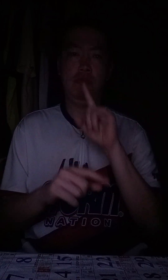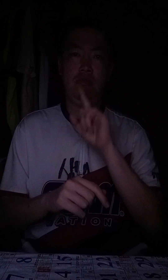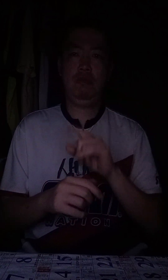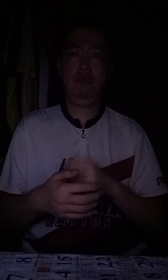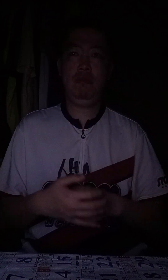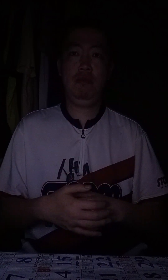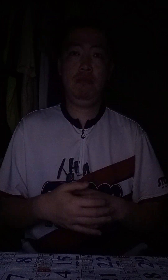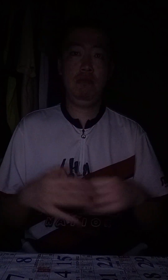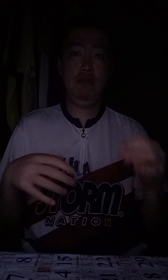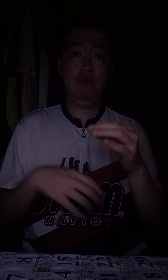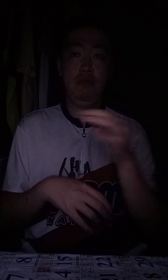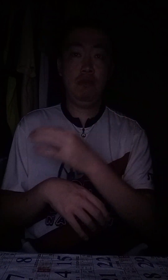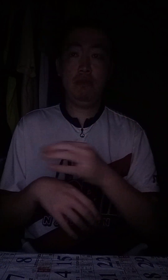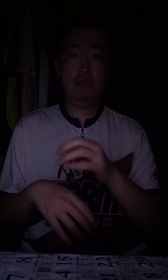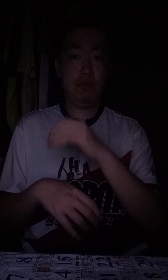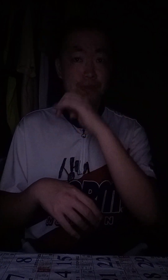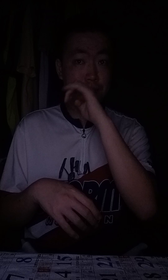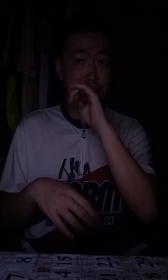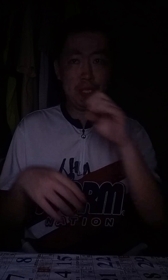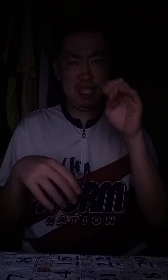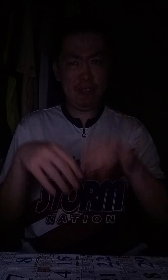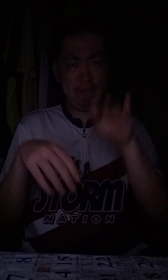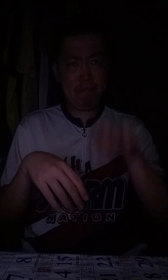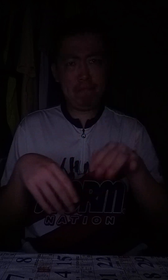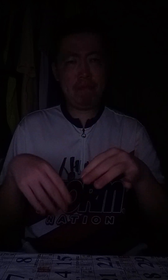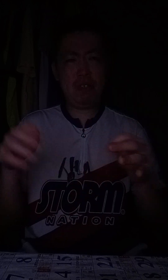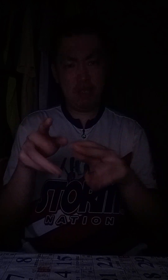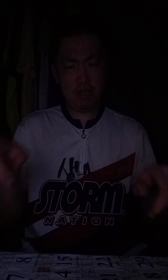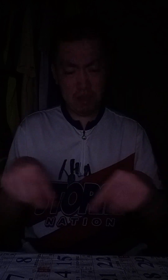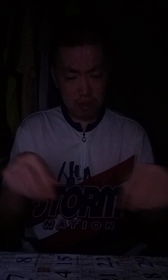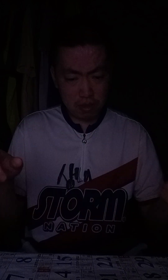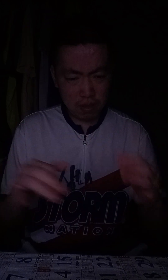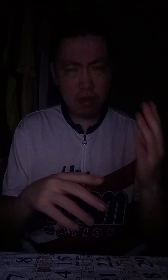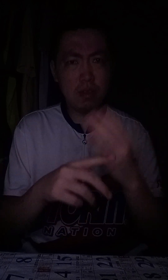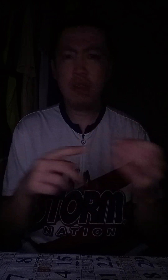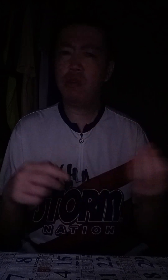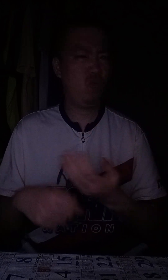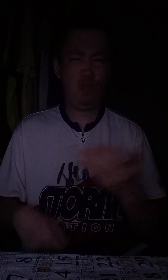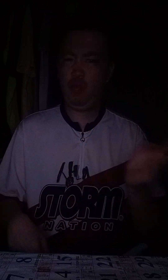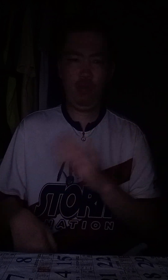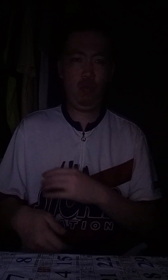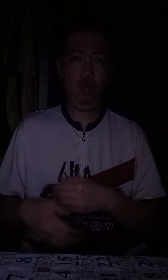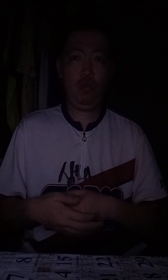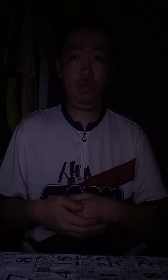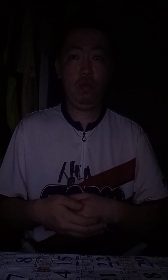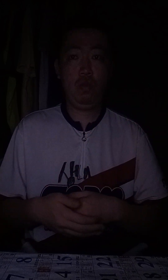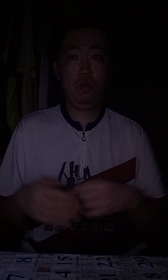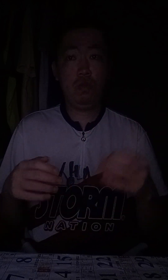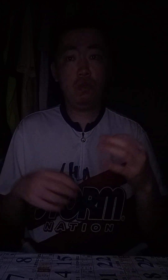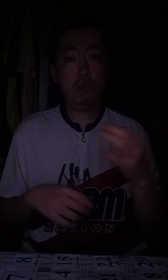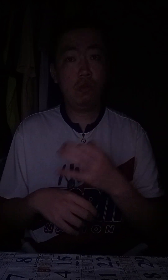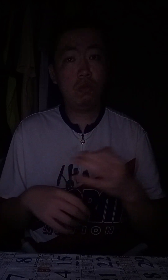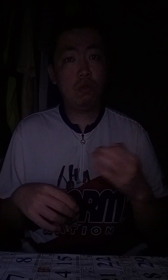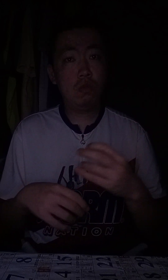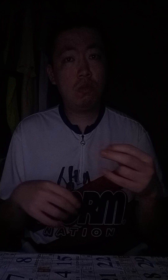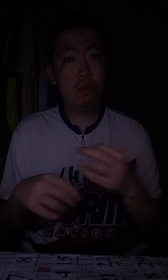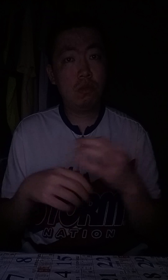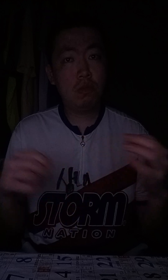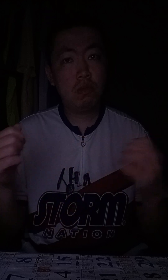이번 사고 현장에서는 브레이크를 밟은 흔적이 나타나지 않았습니다. 경찰은 사고 차량 조사를